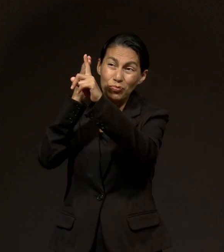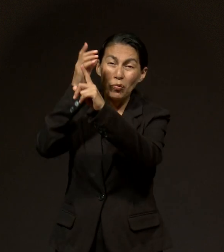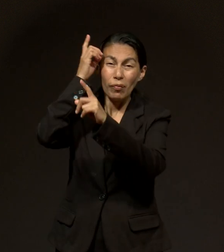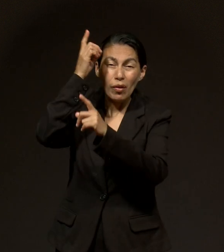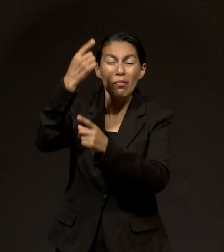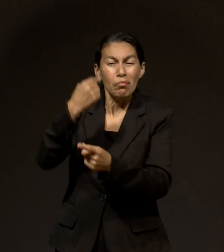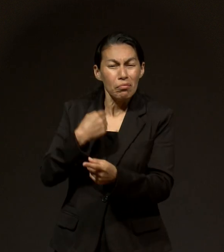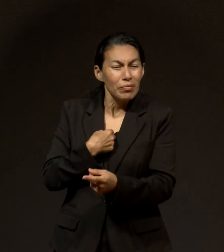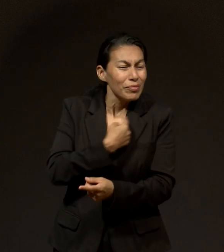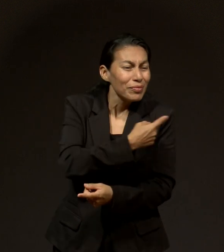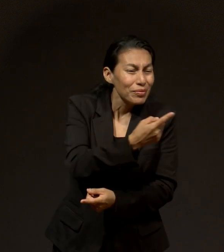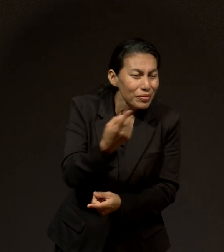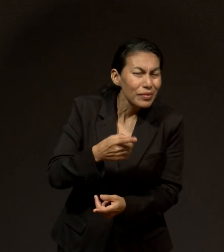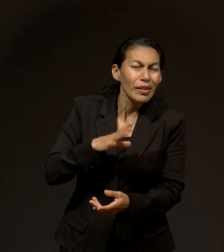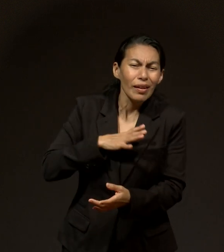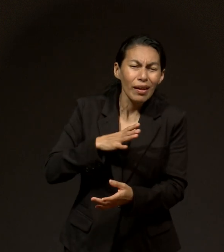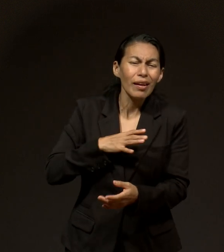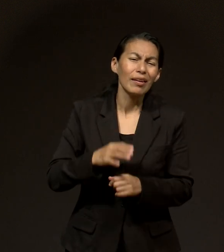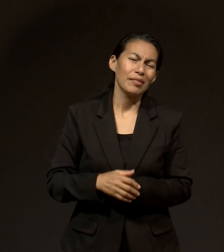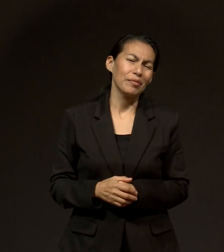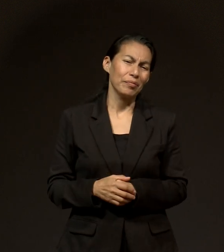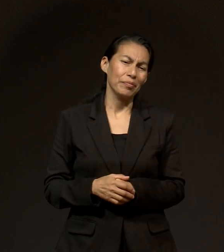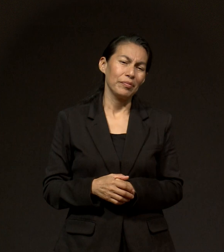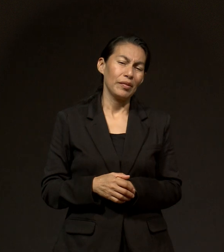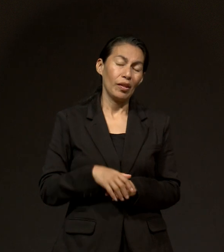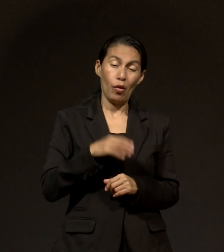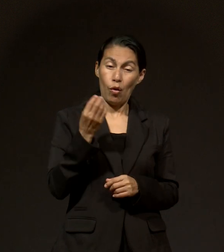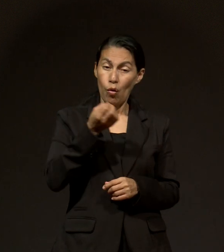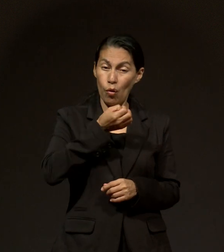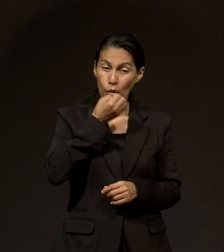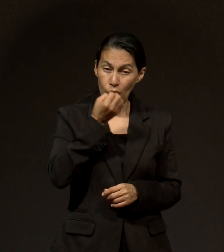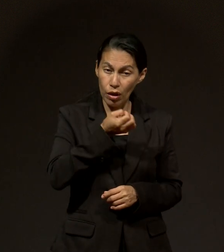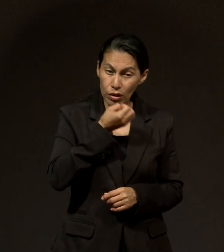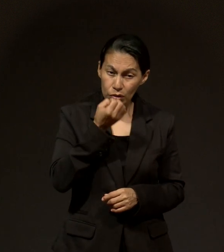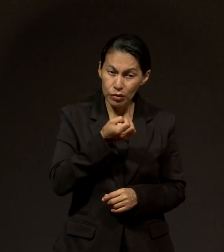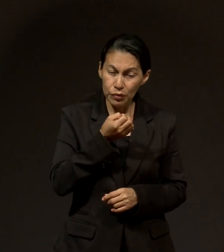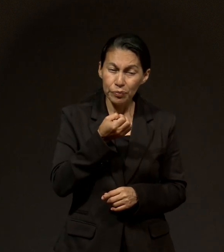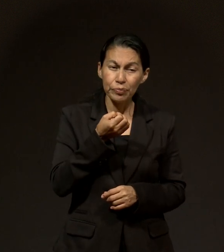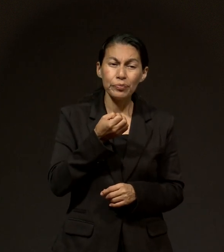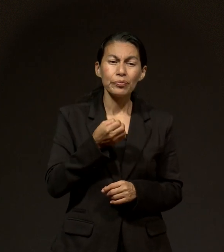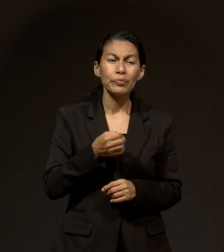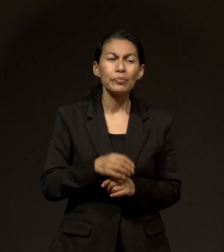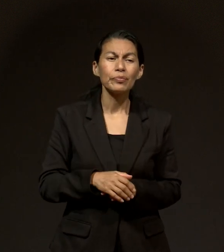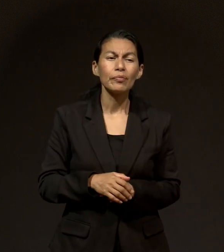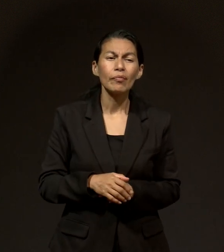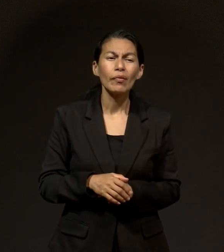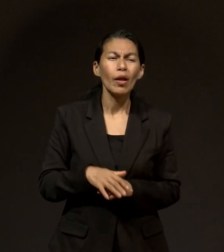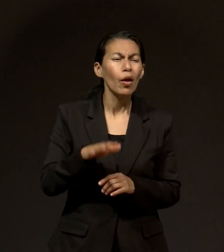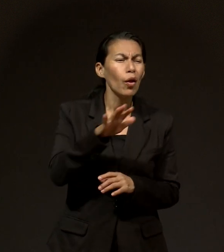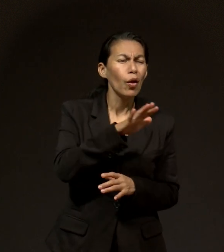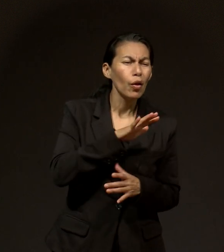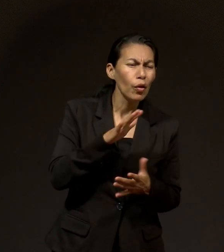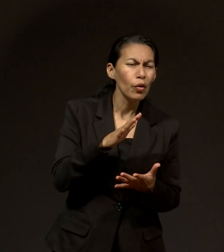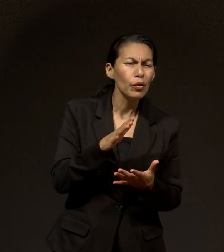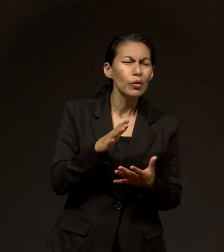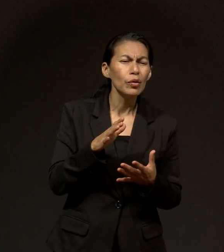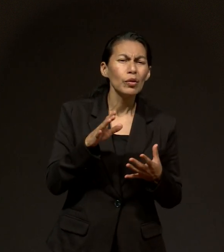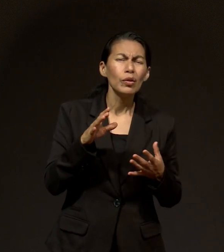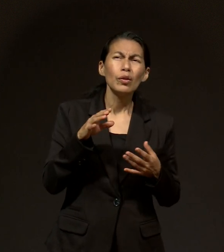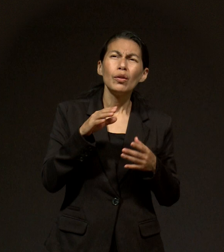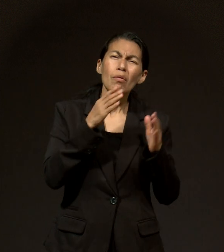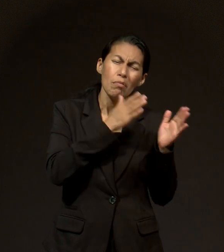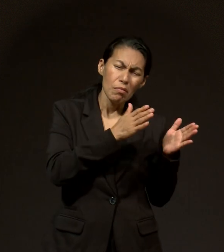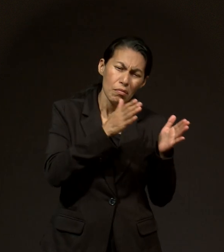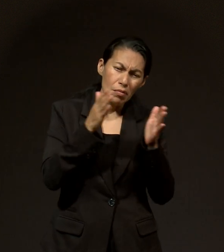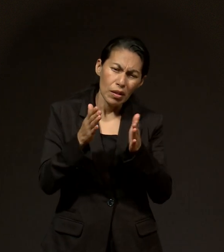tiene para nosotros. Y lo que hacemos en oración es que nos añadimos a todo el movimiento y los planes